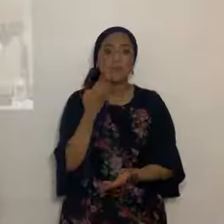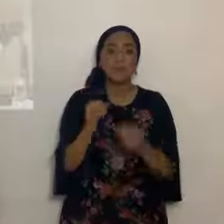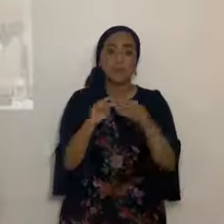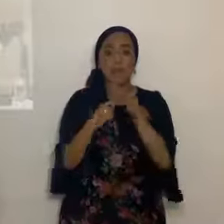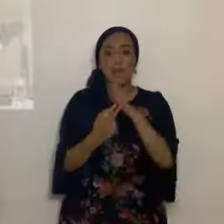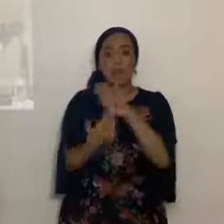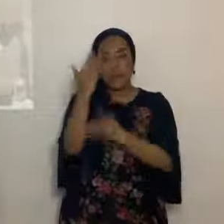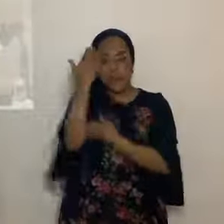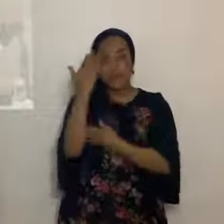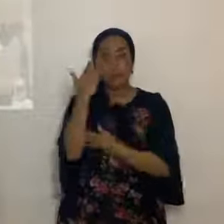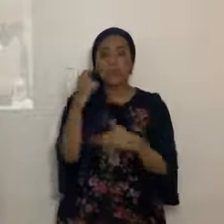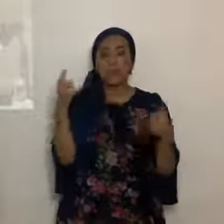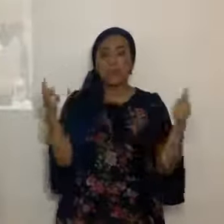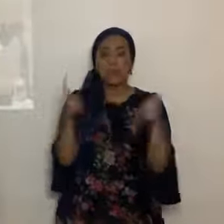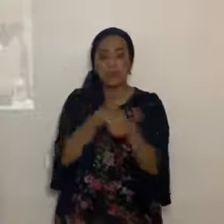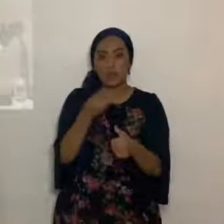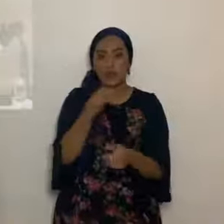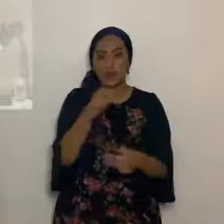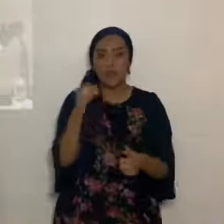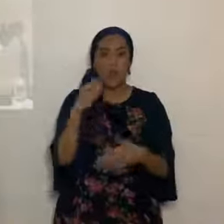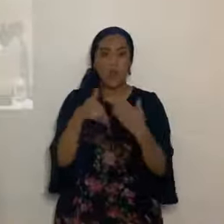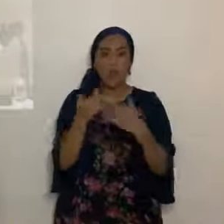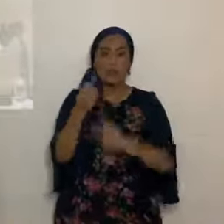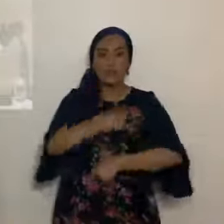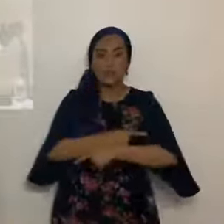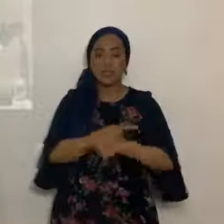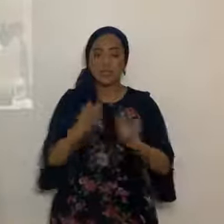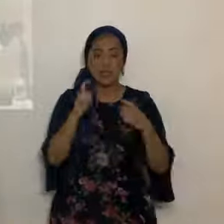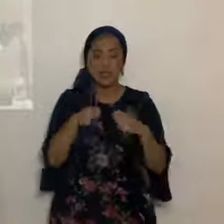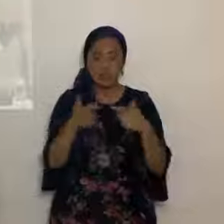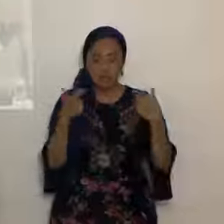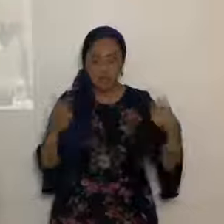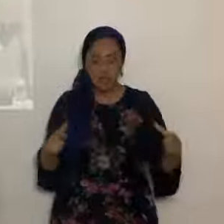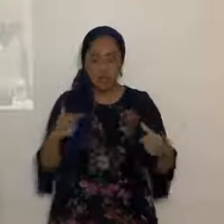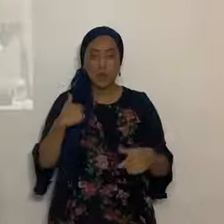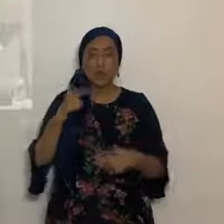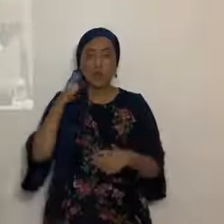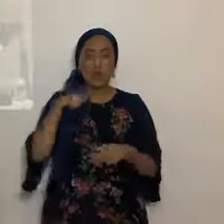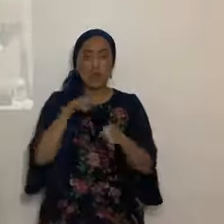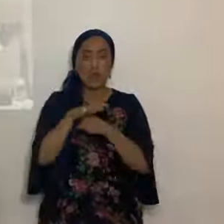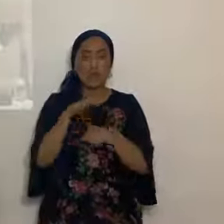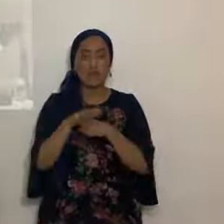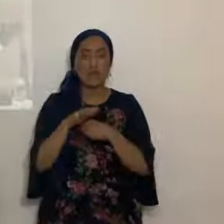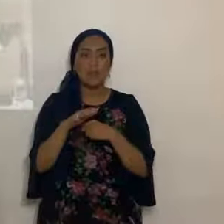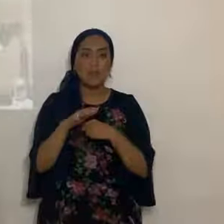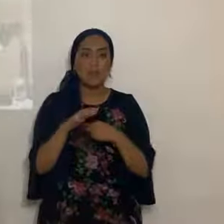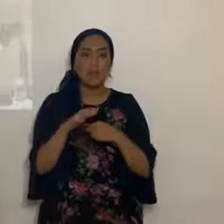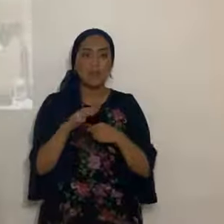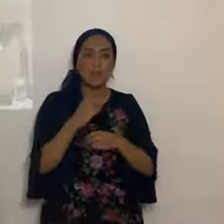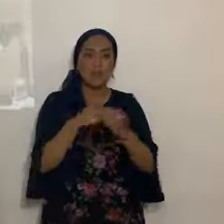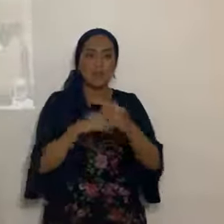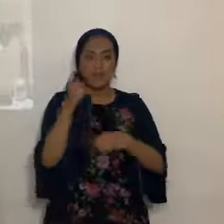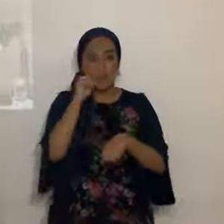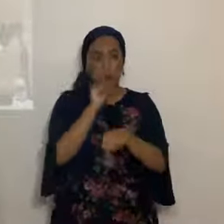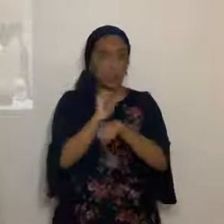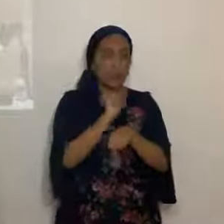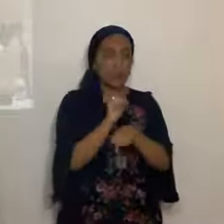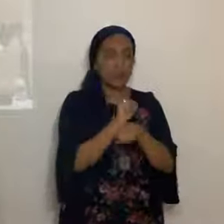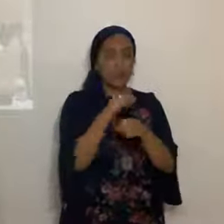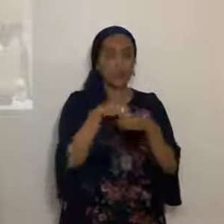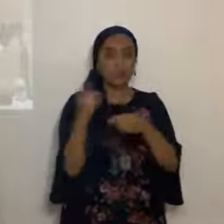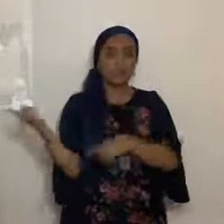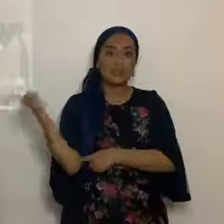el alimento principal de todo el día, porque necesitamos suficientes calorías para trabajar en